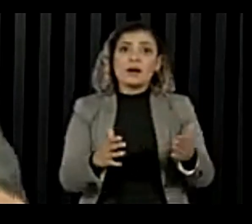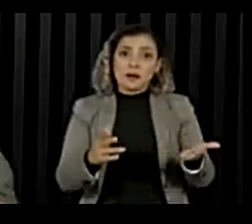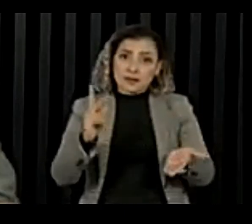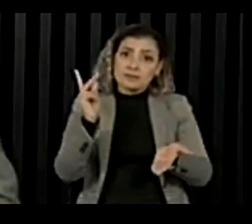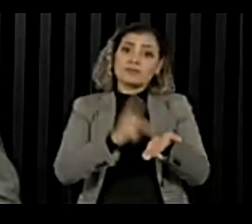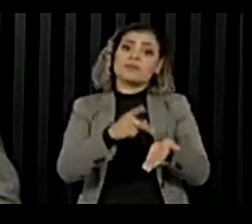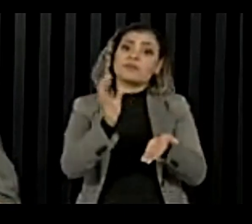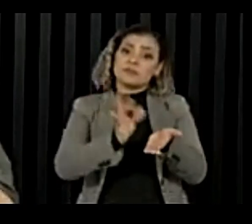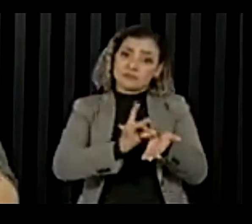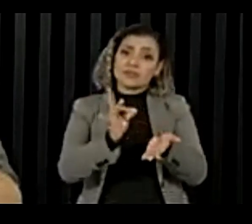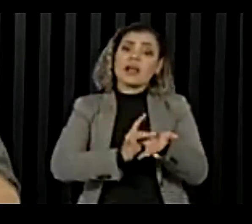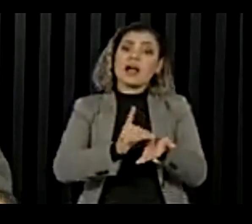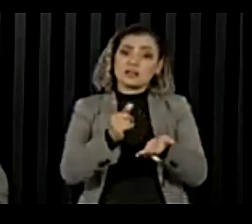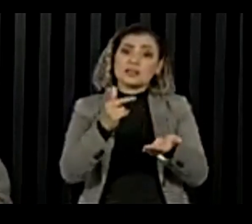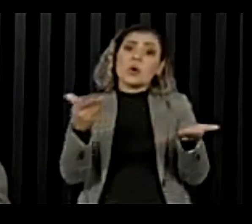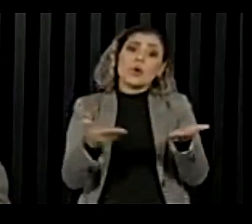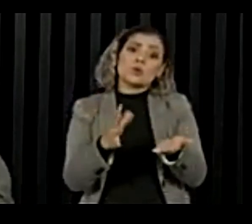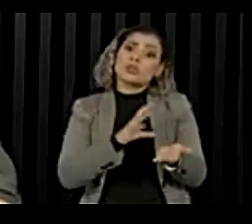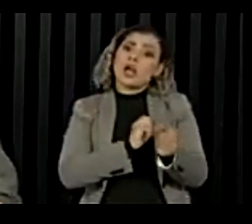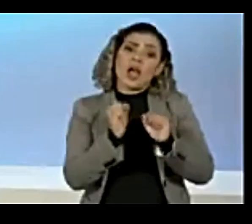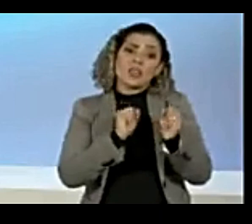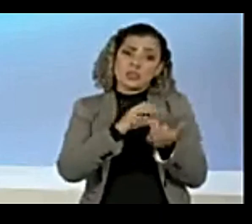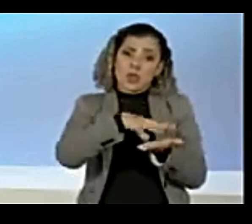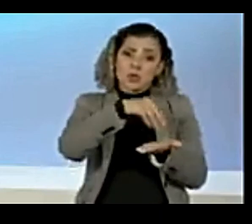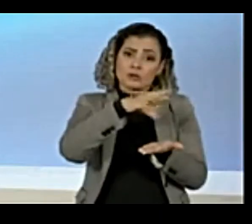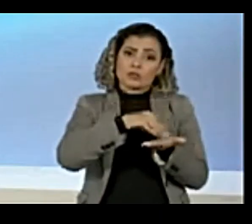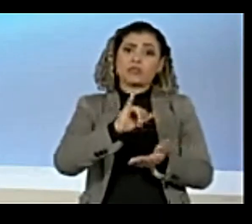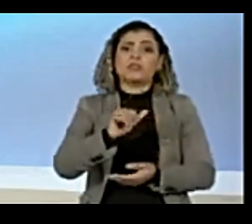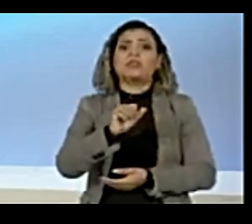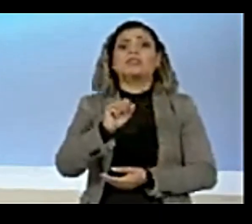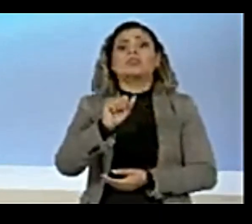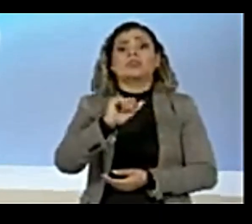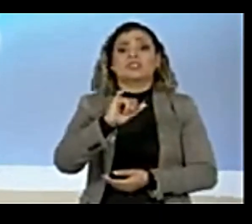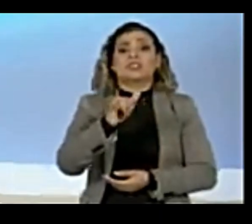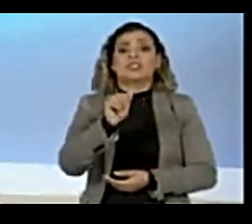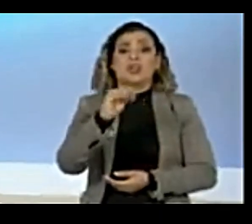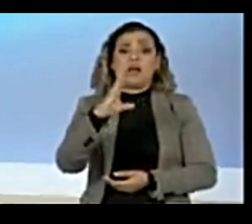Pois é, cara, eu sei. Hoje em dia eu adoro coxinha de jaca. Ô, Felipe,